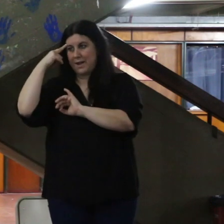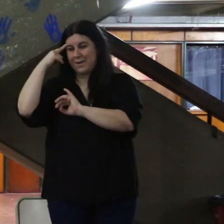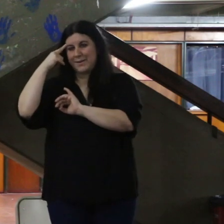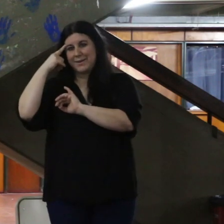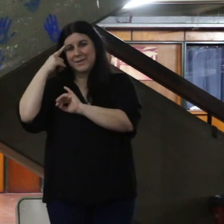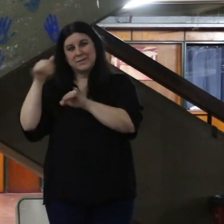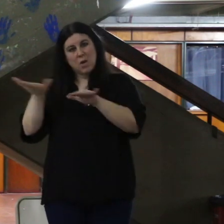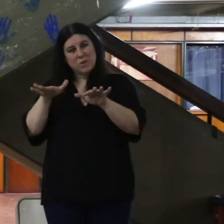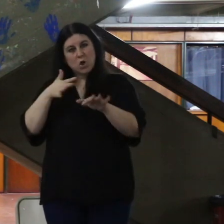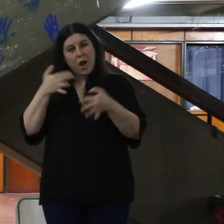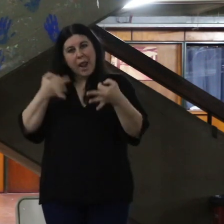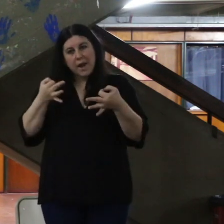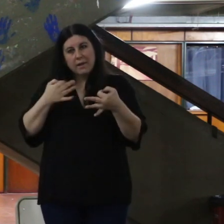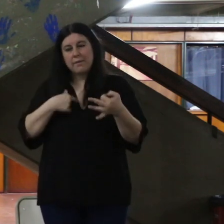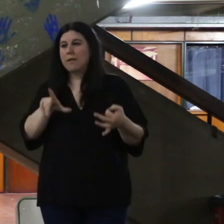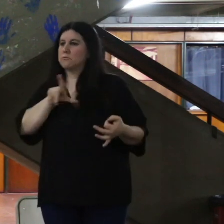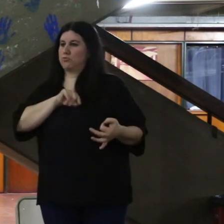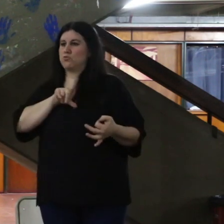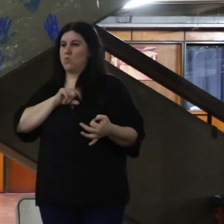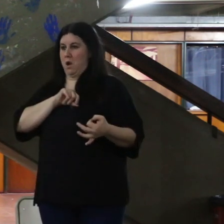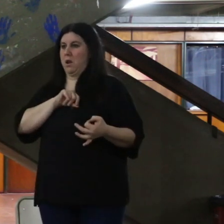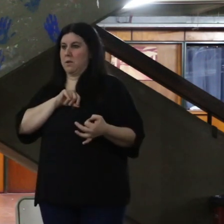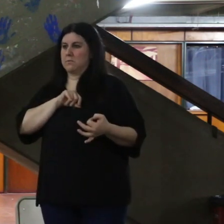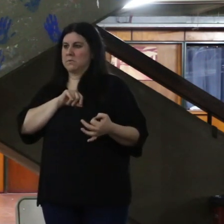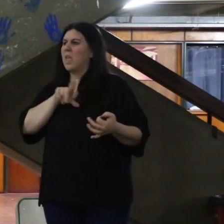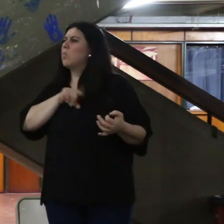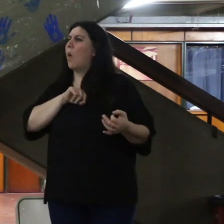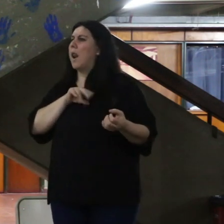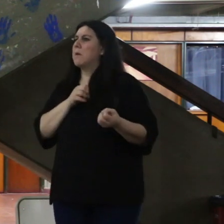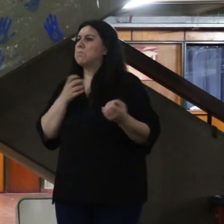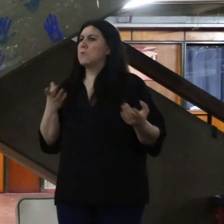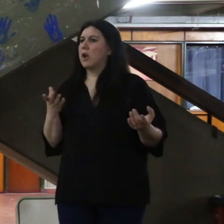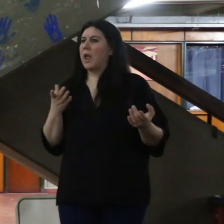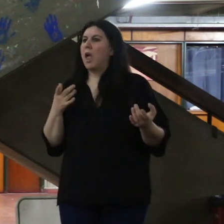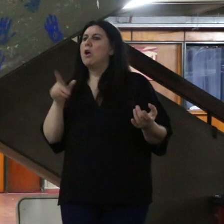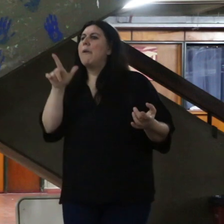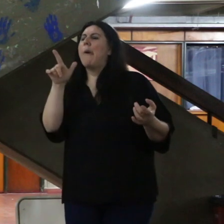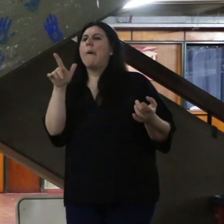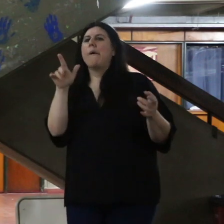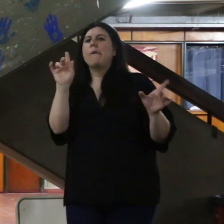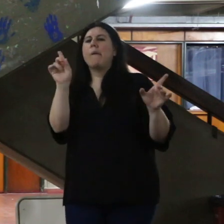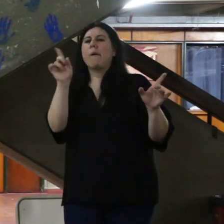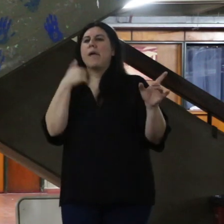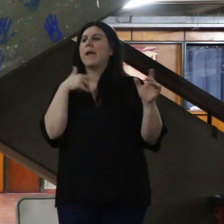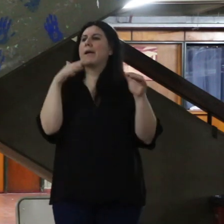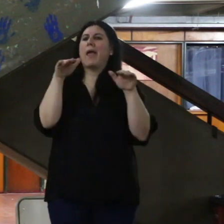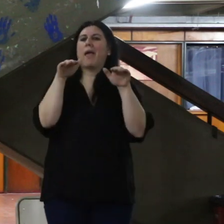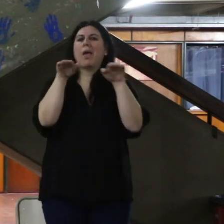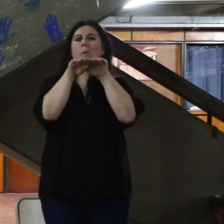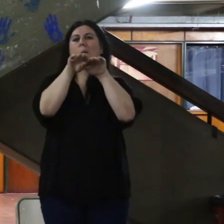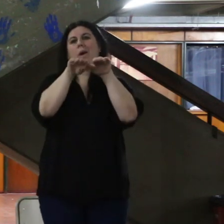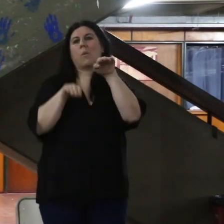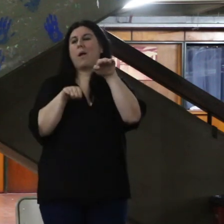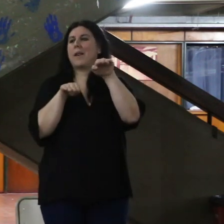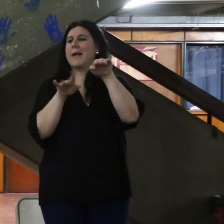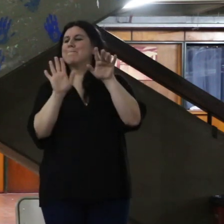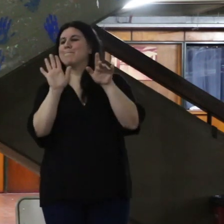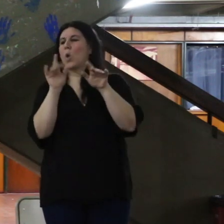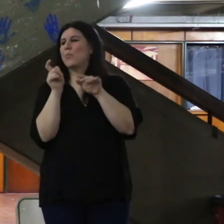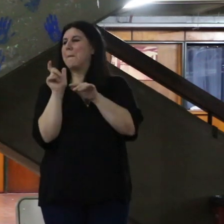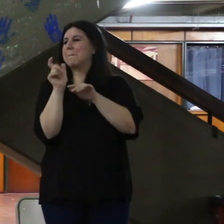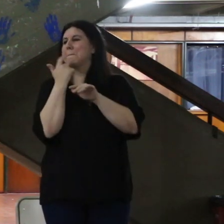esta realidad nos duele. Y nos duele porque no son desigualdades, y acá voy a usar un término